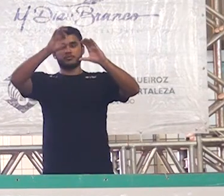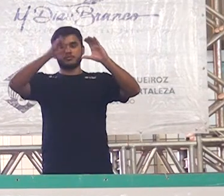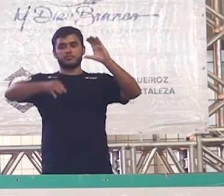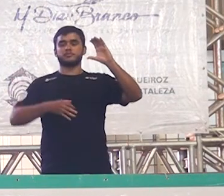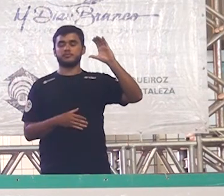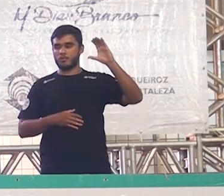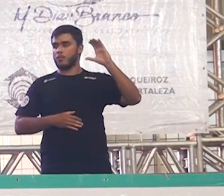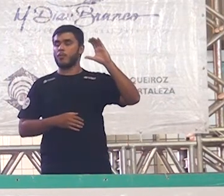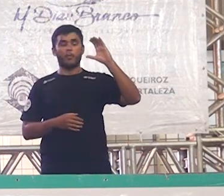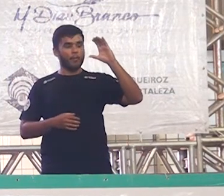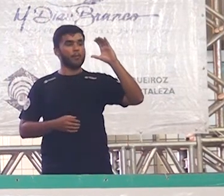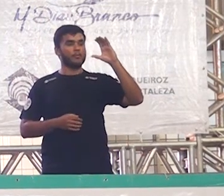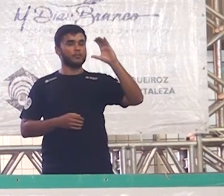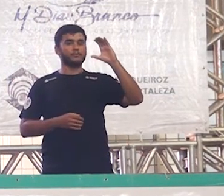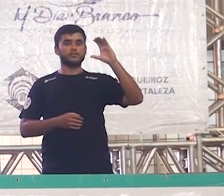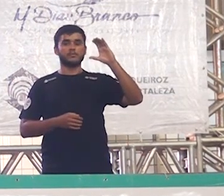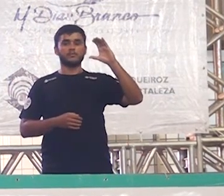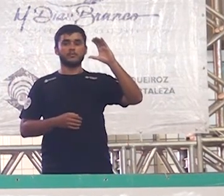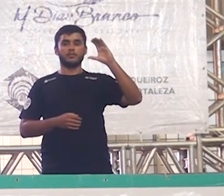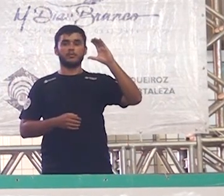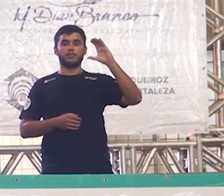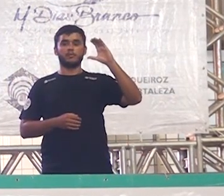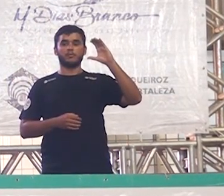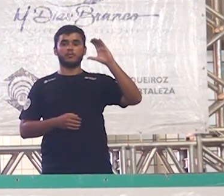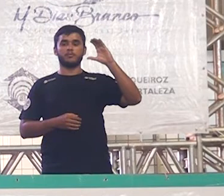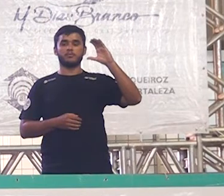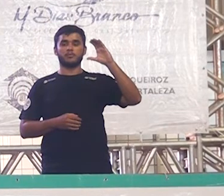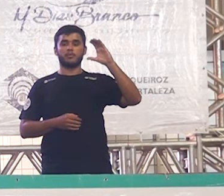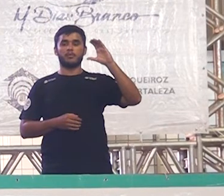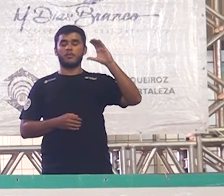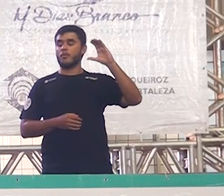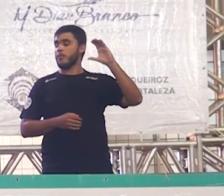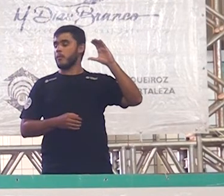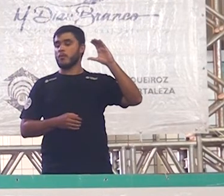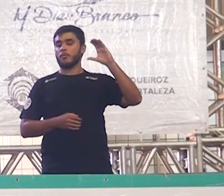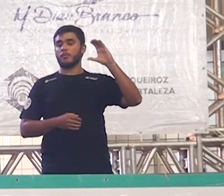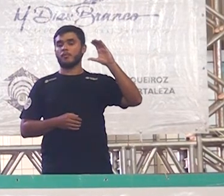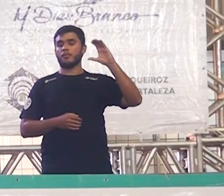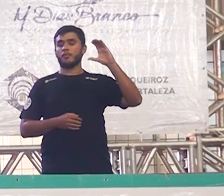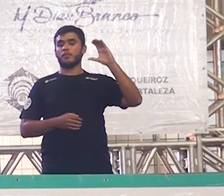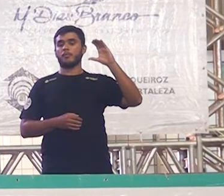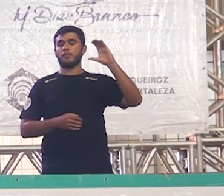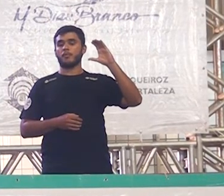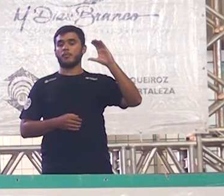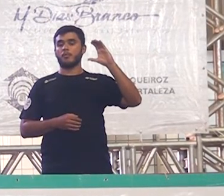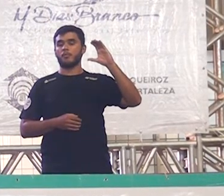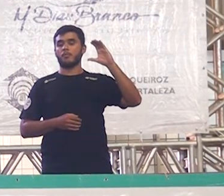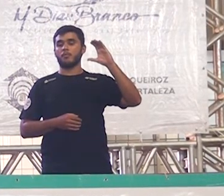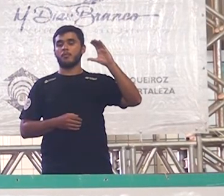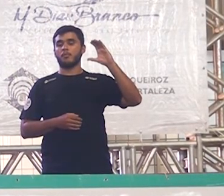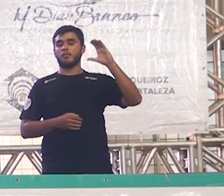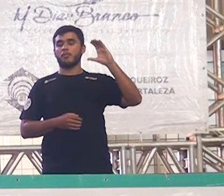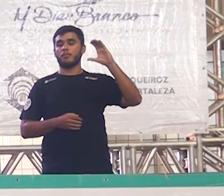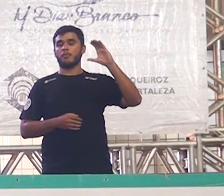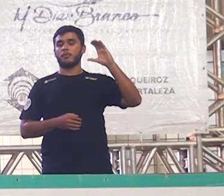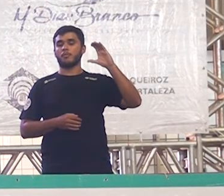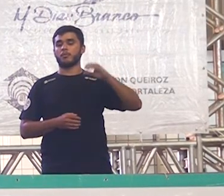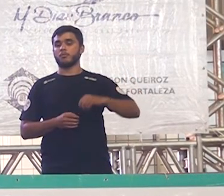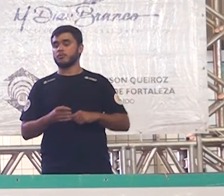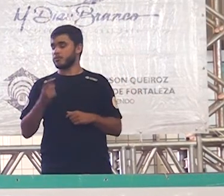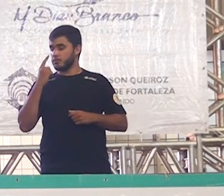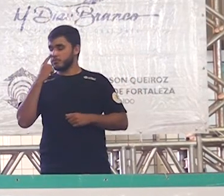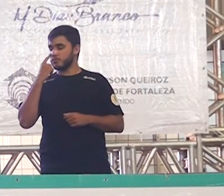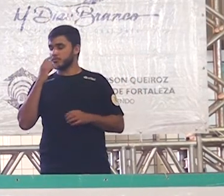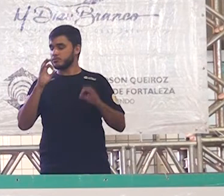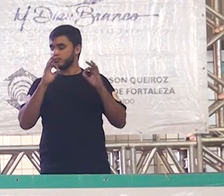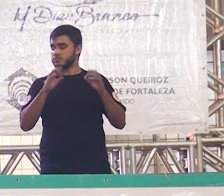seria a letra C, mostrando os 3 trechos. Primeiro trecho acelerado, com cavidade para cima. Último trecho retardado, com cavidade